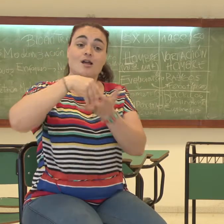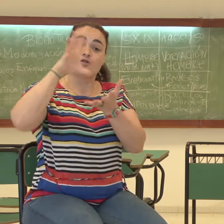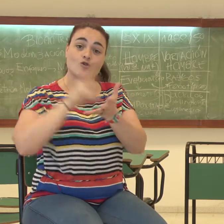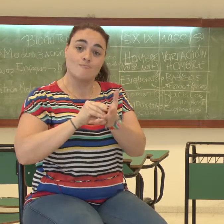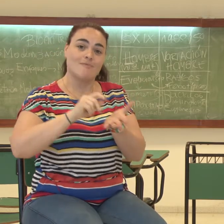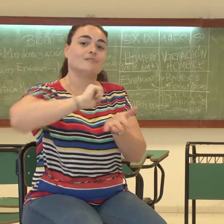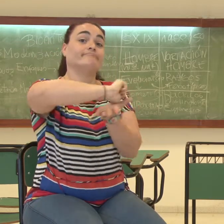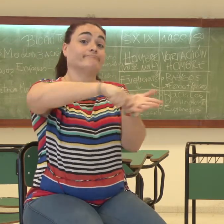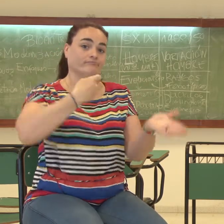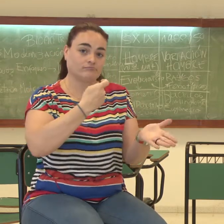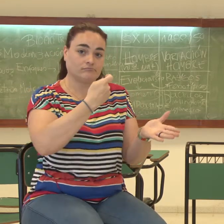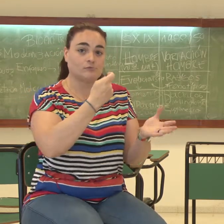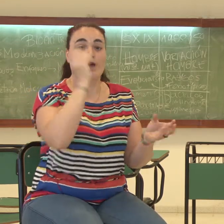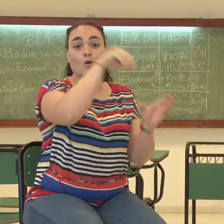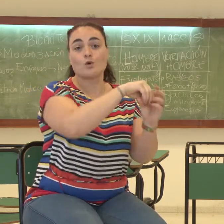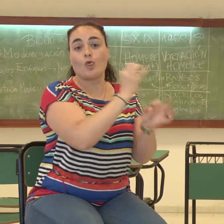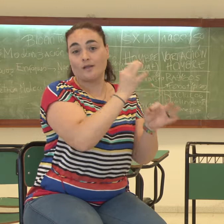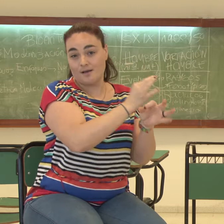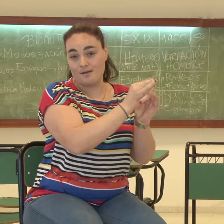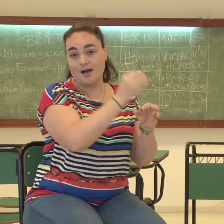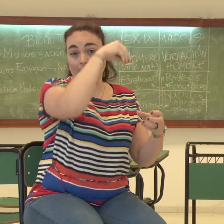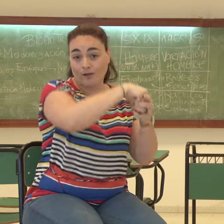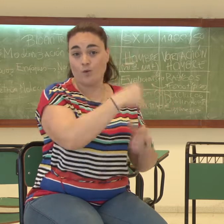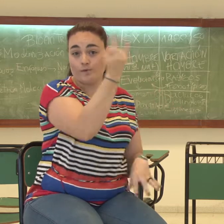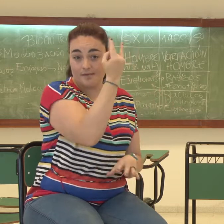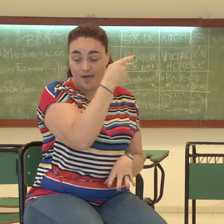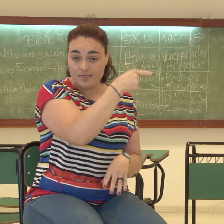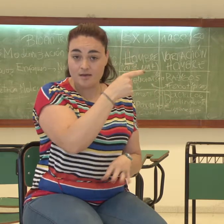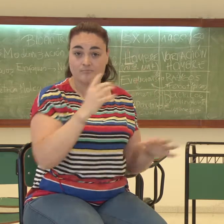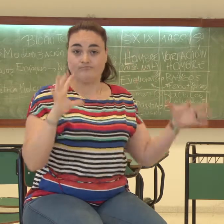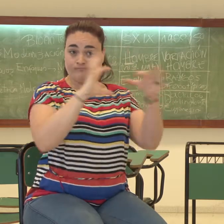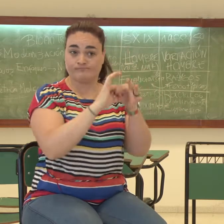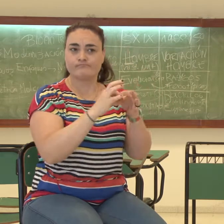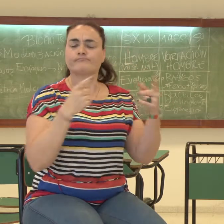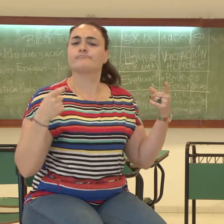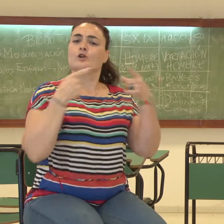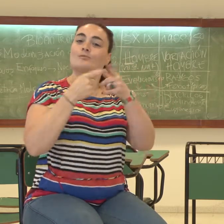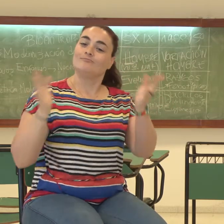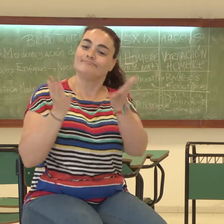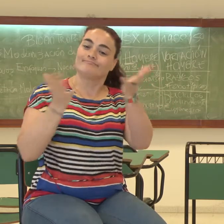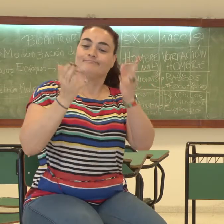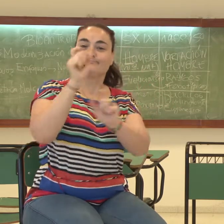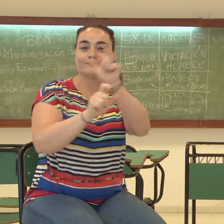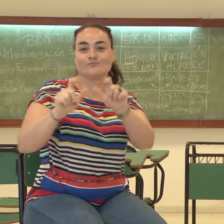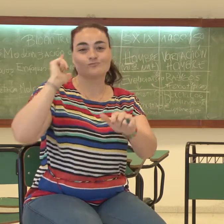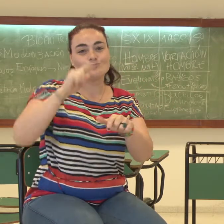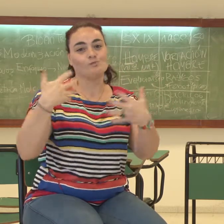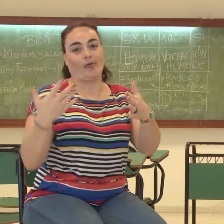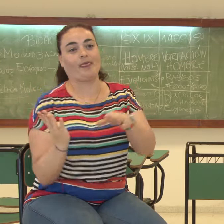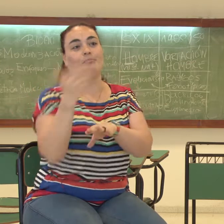Hace 10 años se firmó un convenio con Cresco Más y la universidad. Este convenio tiene como objetivo que las